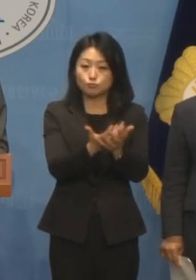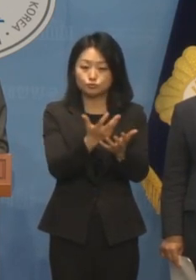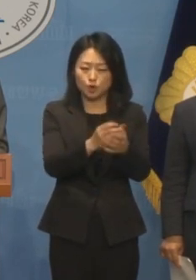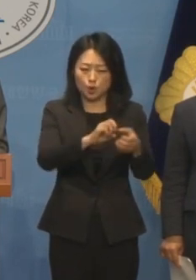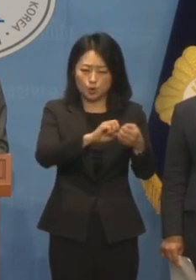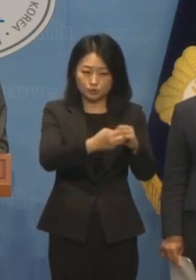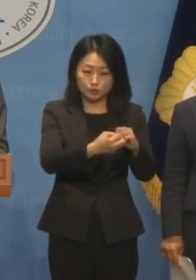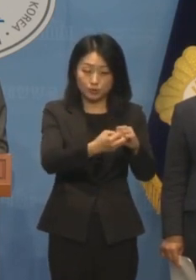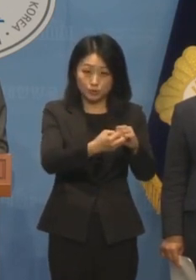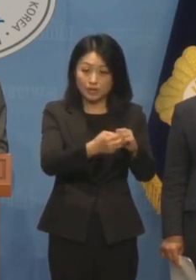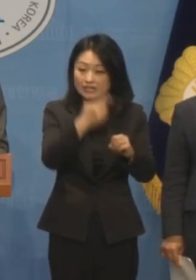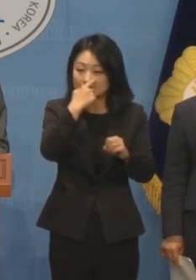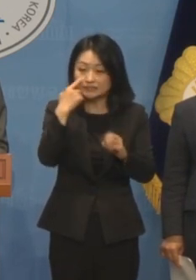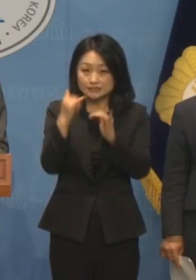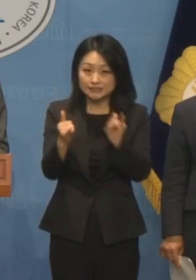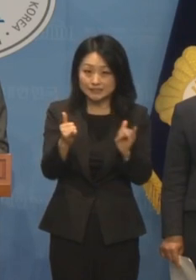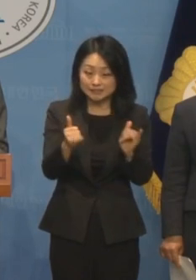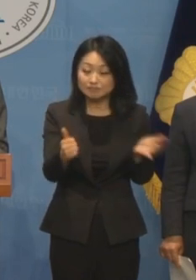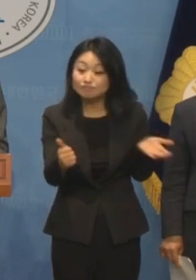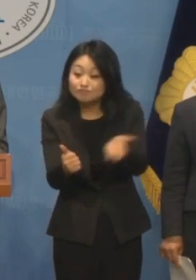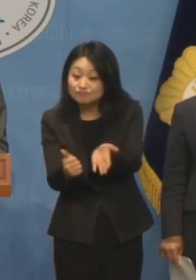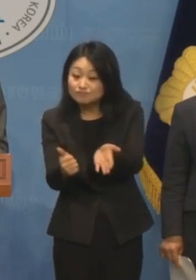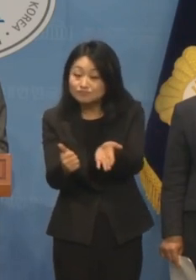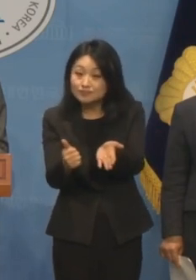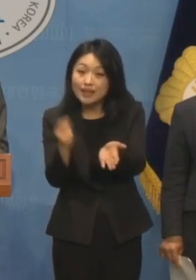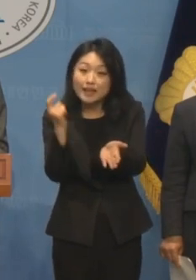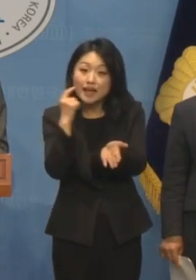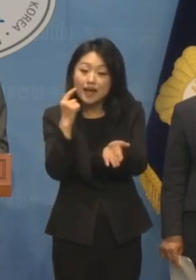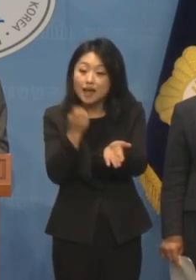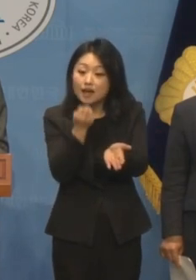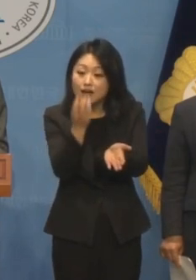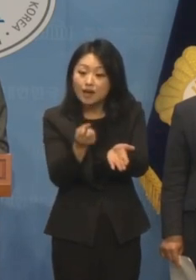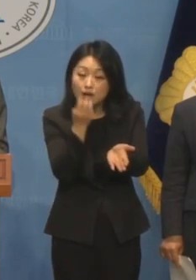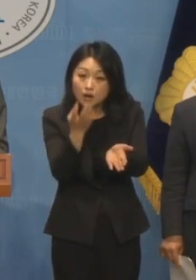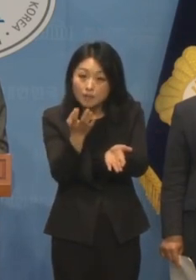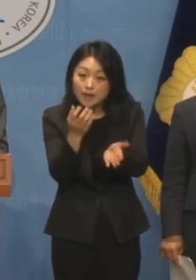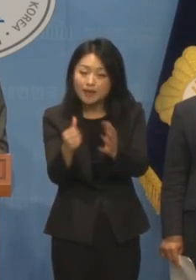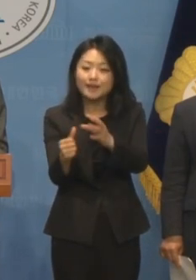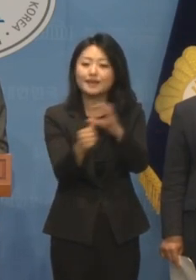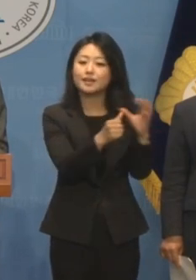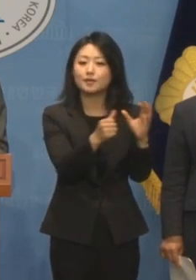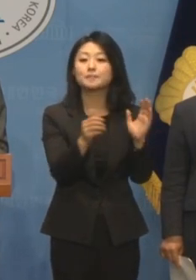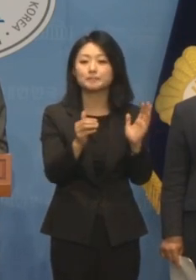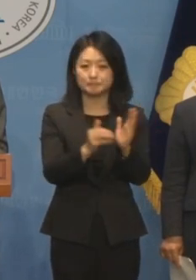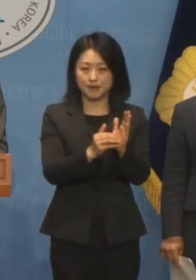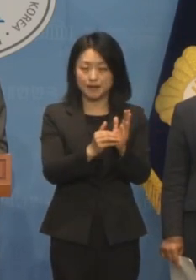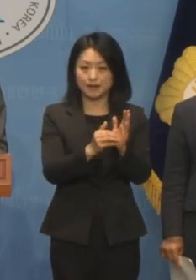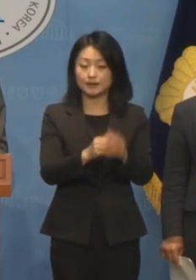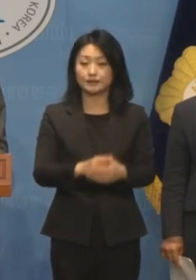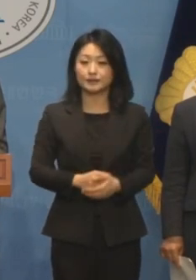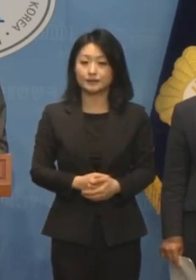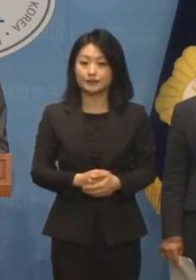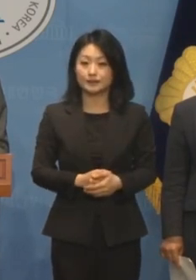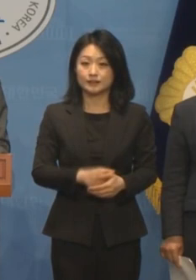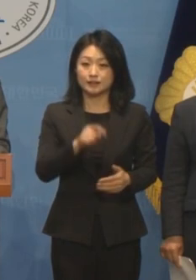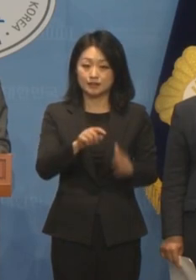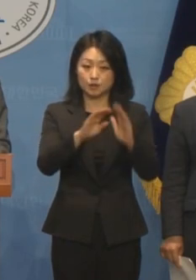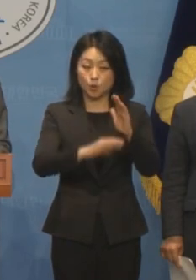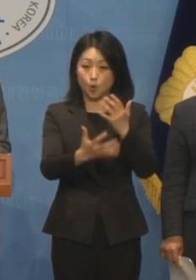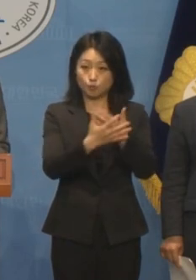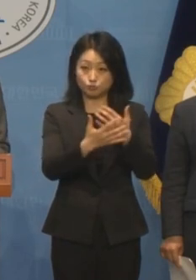참고인을 농락해 허위 진술을 끌어냈습니다. 결론 정해둔 짜집기 수사의 표지가리,